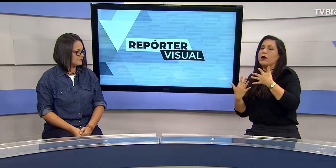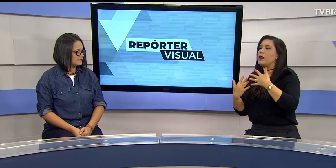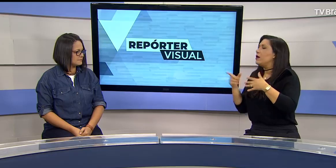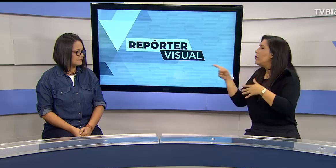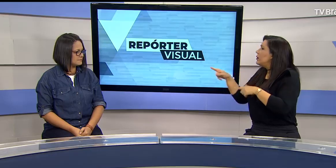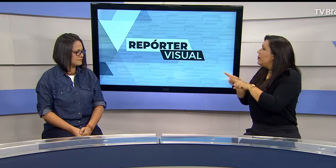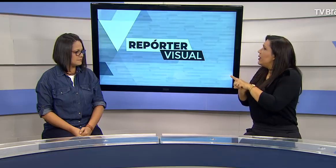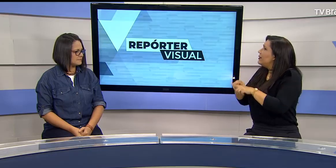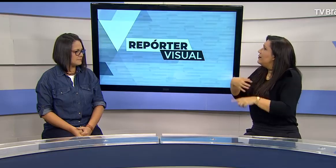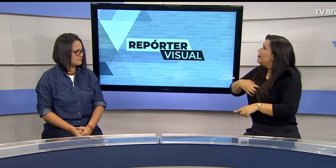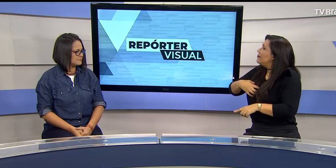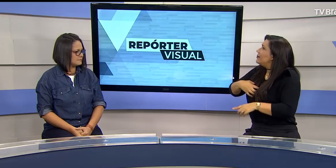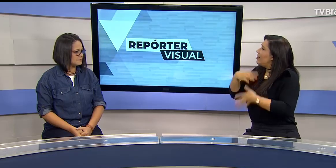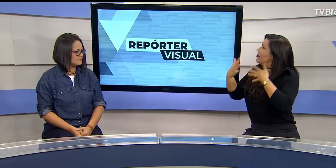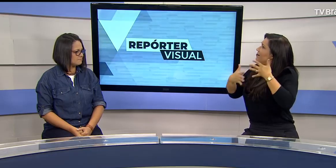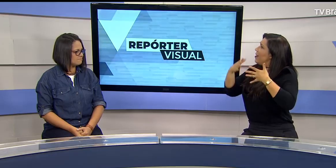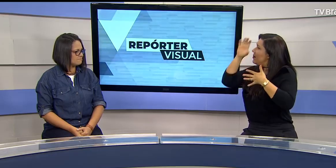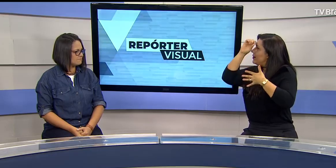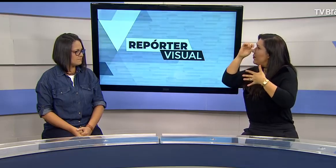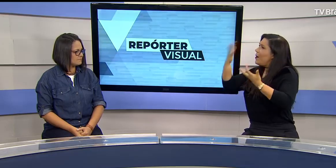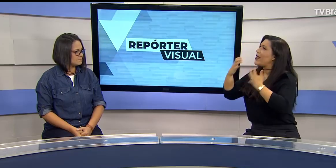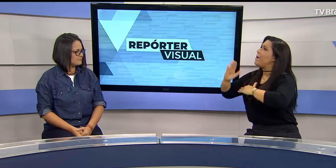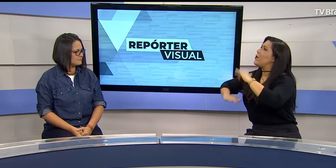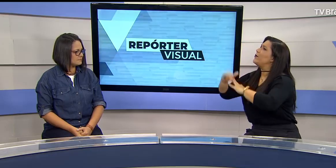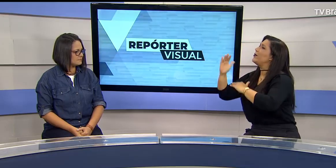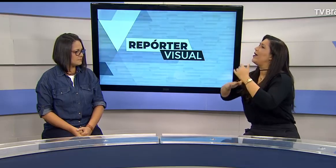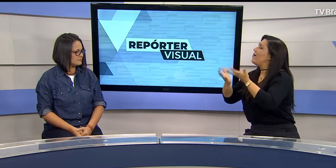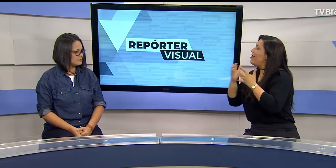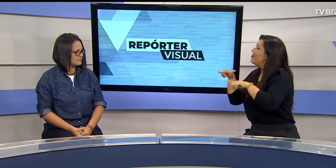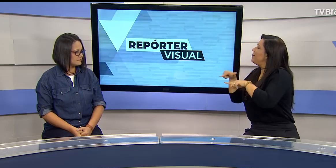E quando você começou a perceber o que fazia como profissão?